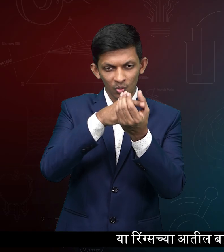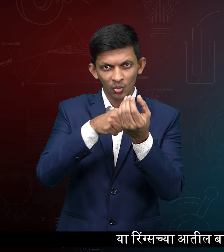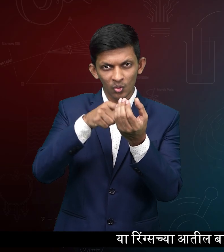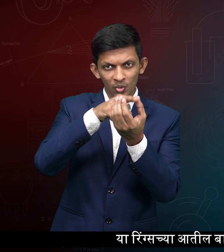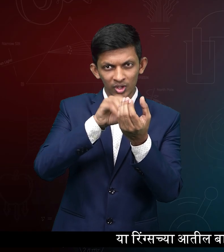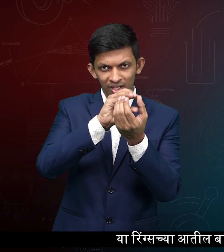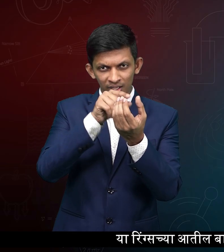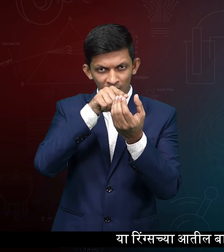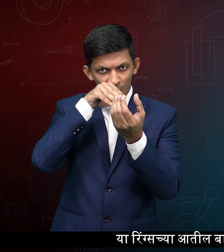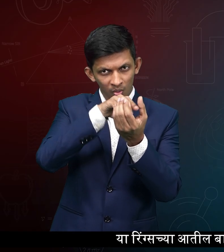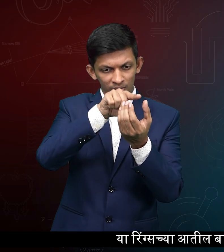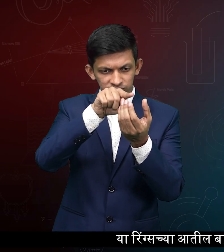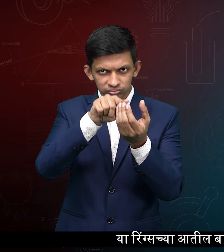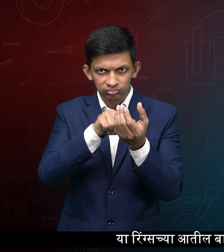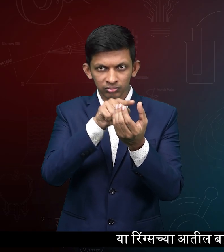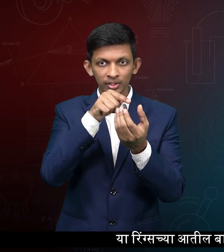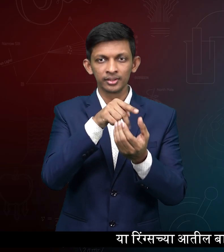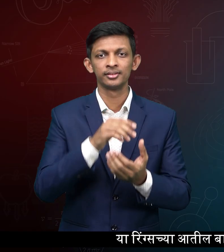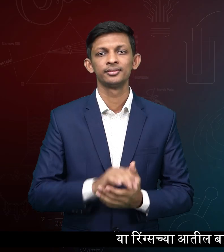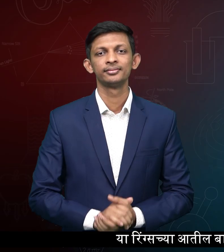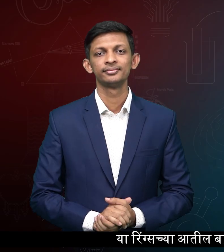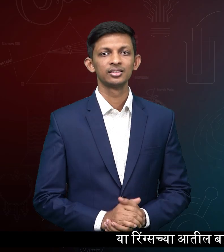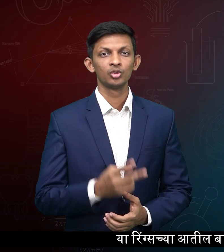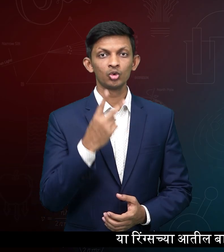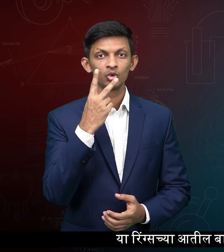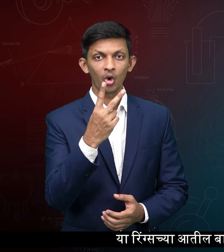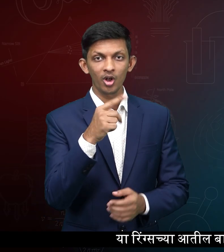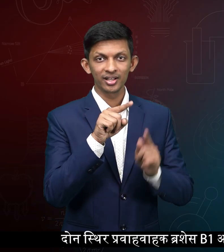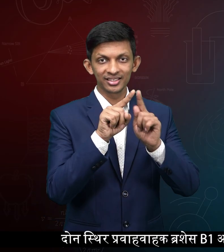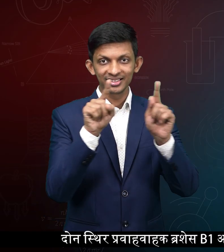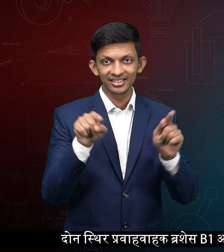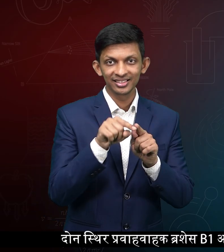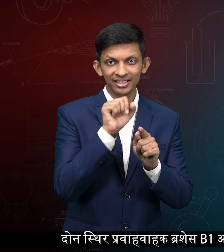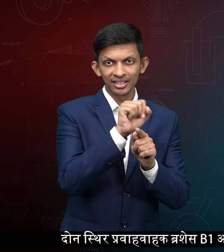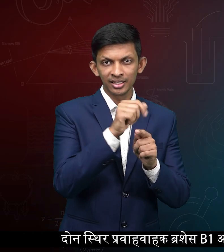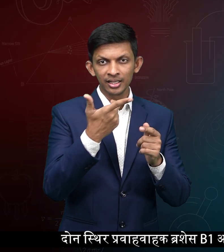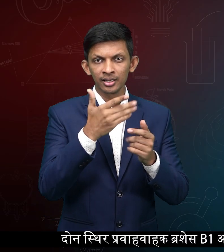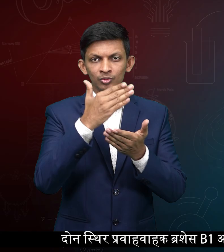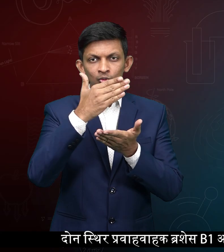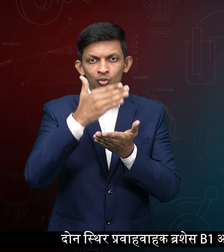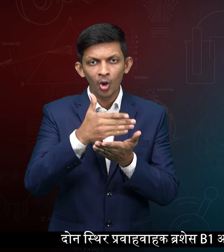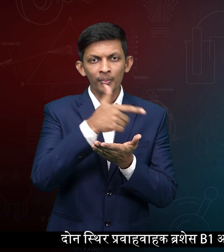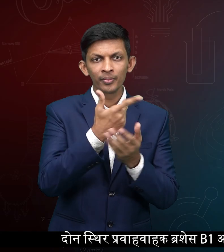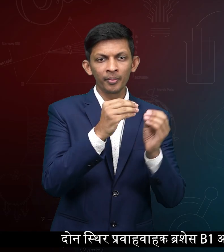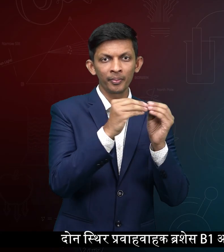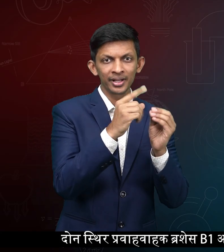या रिंग्सच्या आतील बाजूचे पृथक्करण इन्सुलेशन्स केलेले असते. 2 स्थिर प्रवाह वाहक ब्रशेस B1 आणि